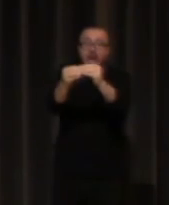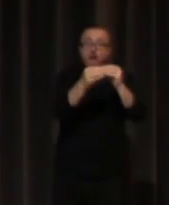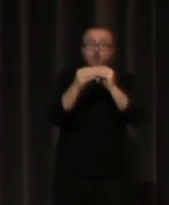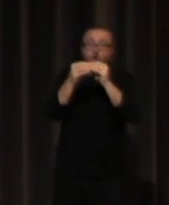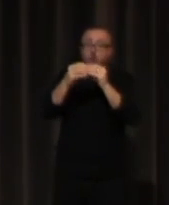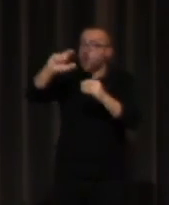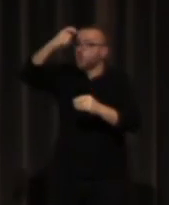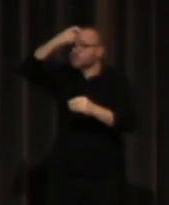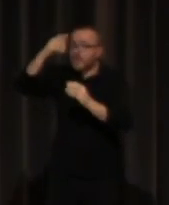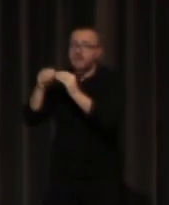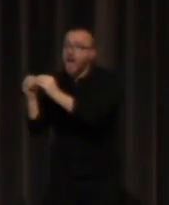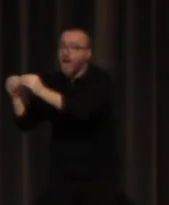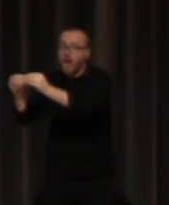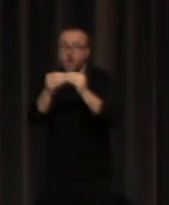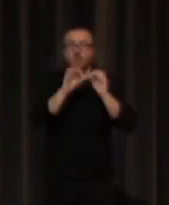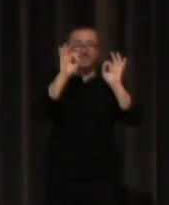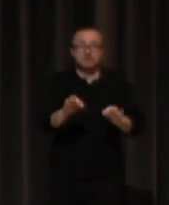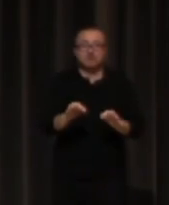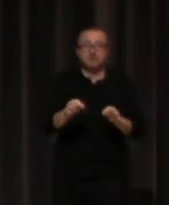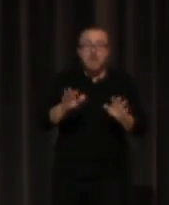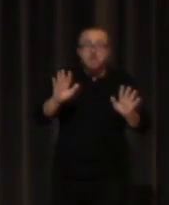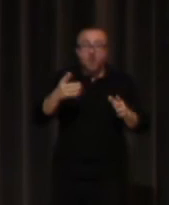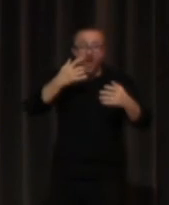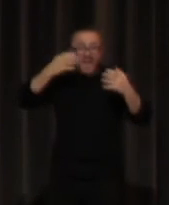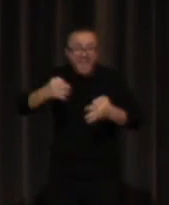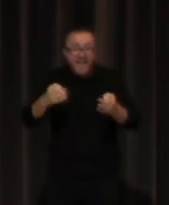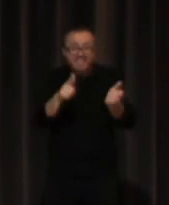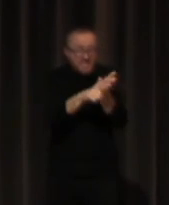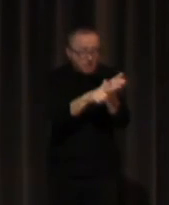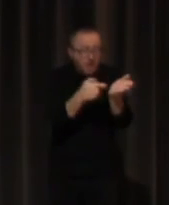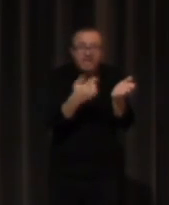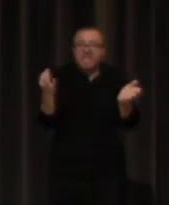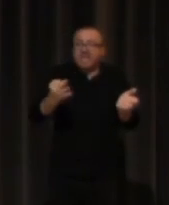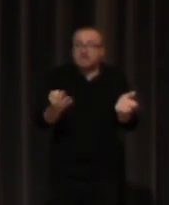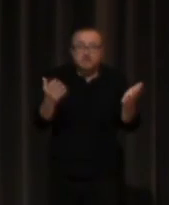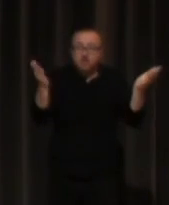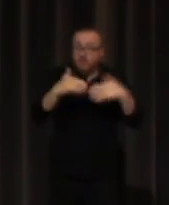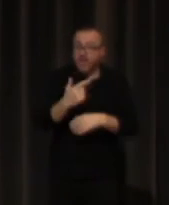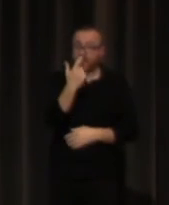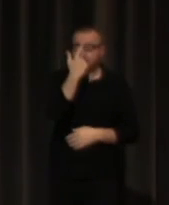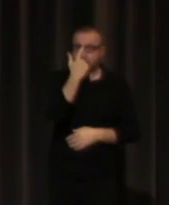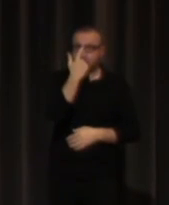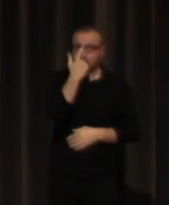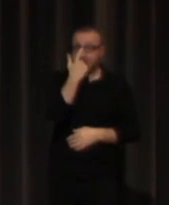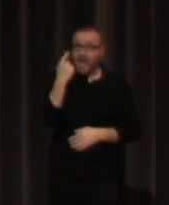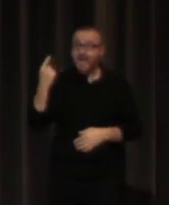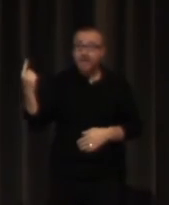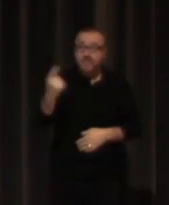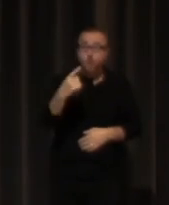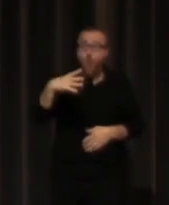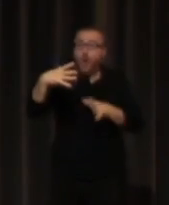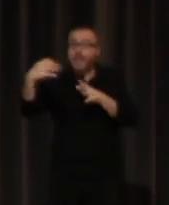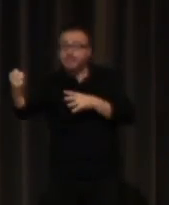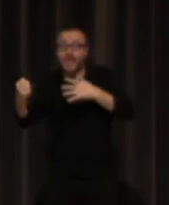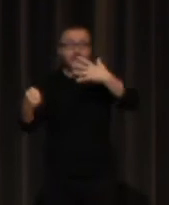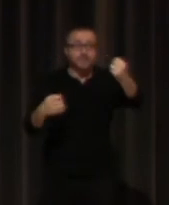les metàfores sempre tenen més d'una lectura, tenen diversos elements i cada element és interpretable. Així és que la